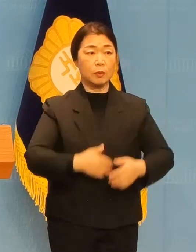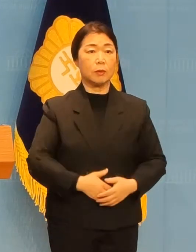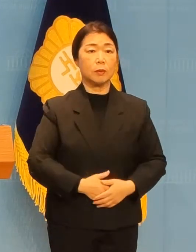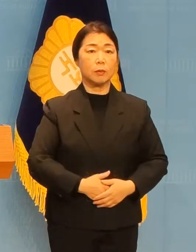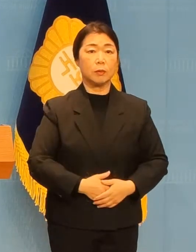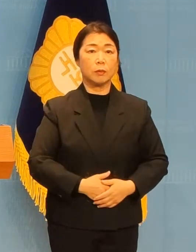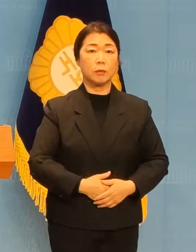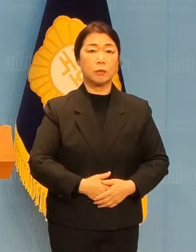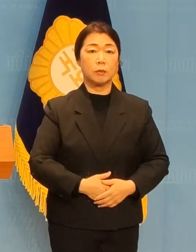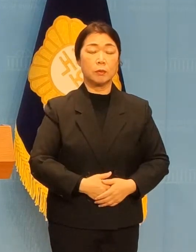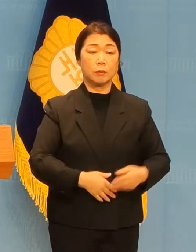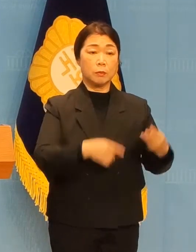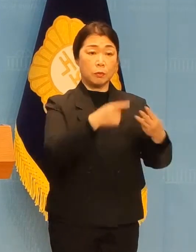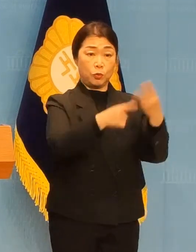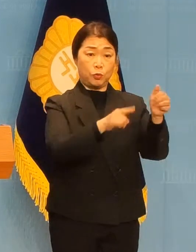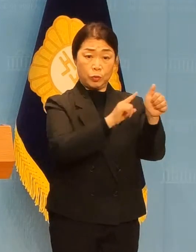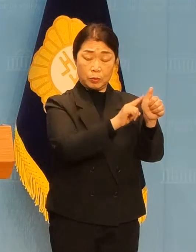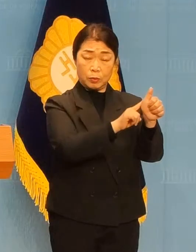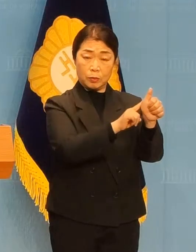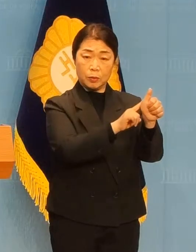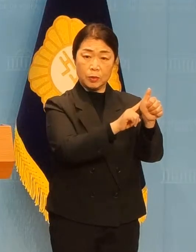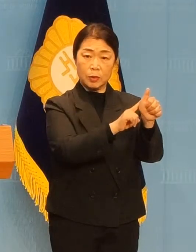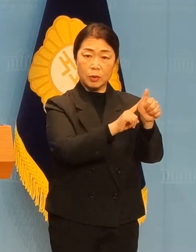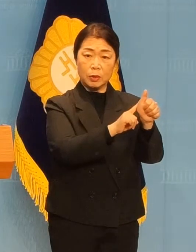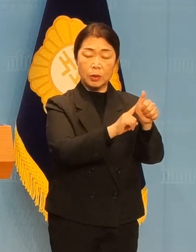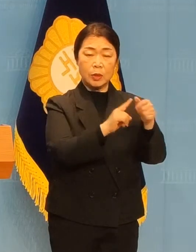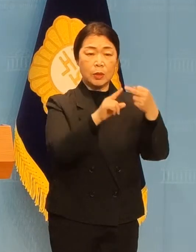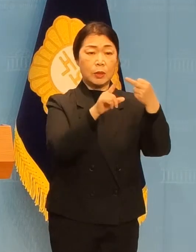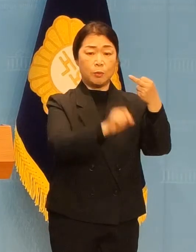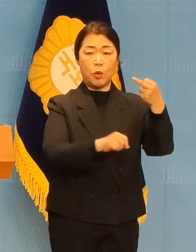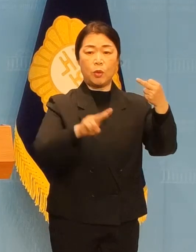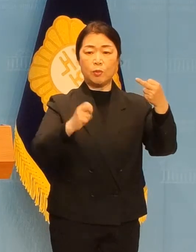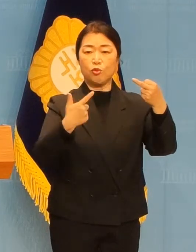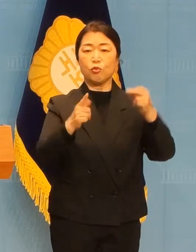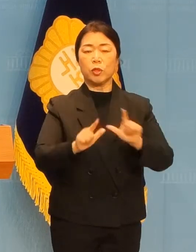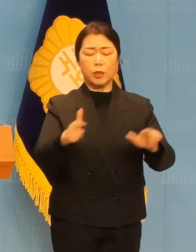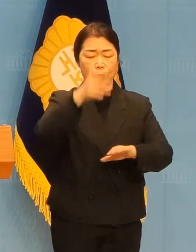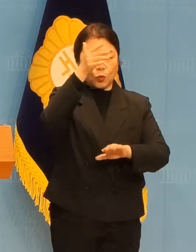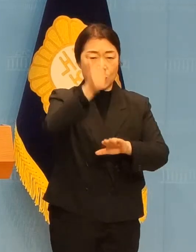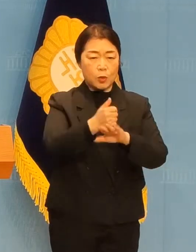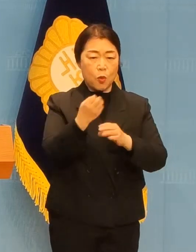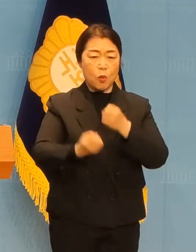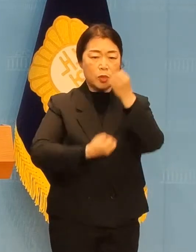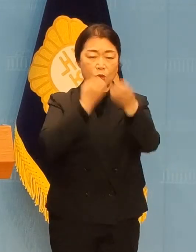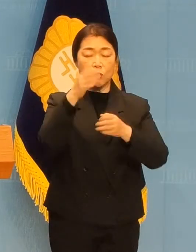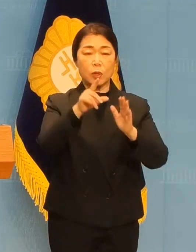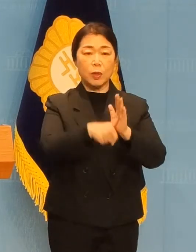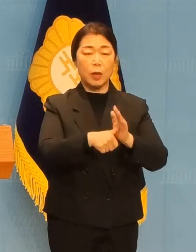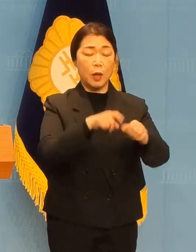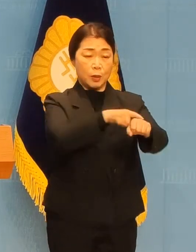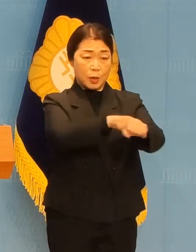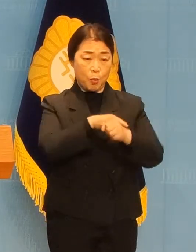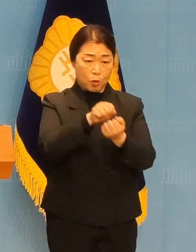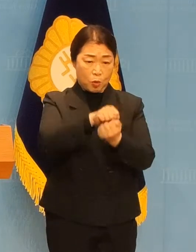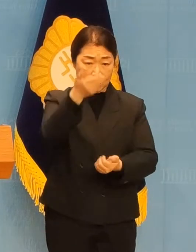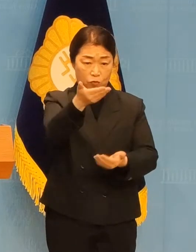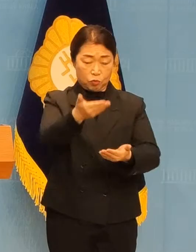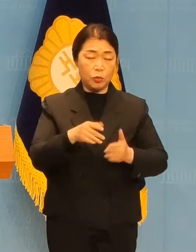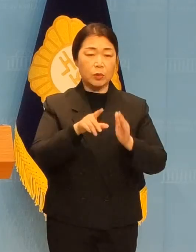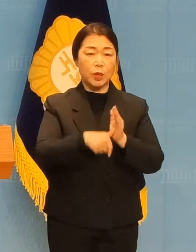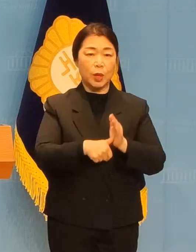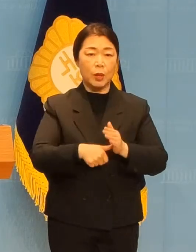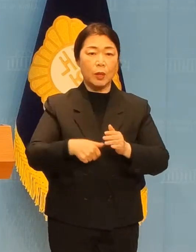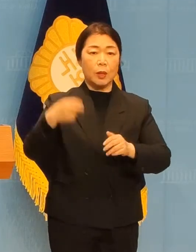윤석열은 지난달 26일 최후 진술에서 체포영장 집행 당시 경찰 특공대와 경호